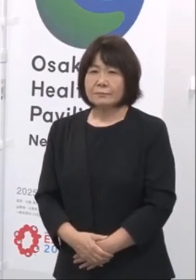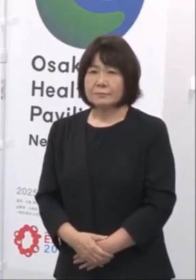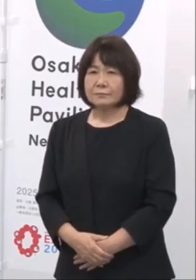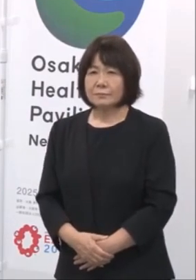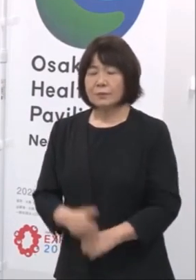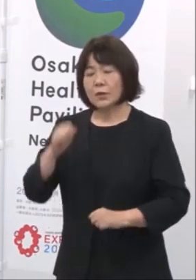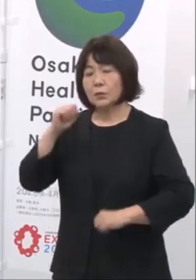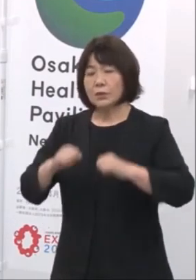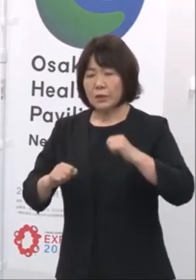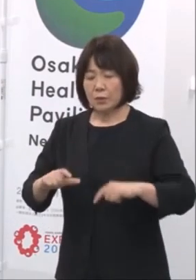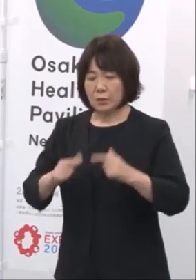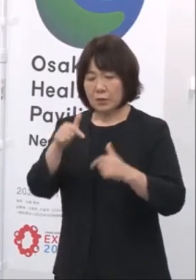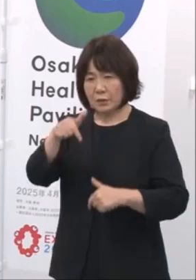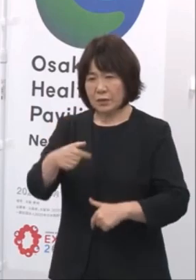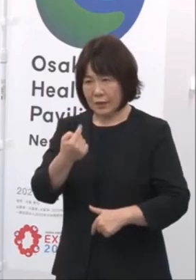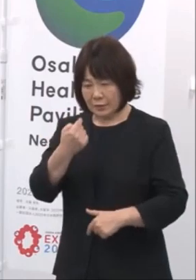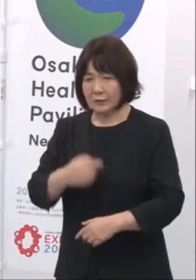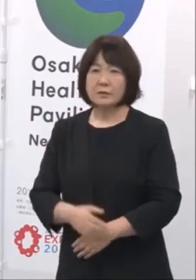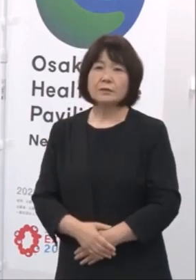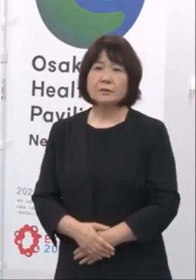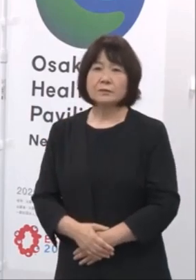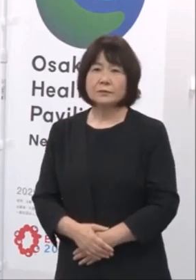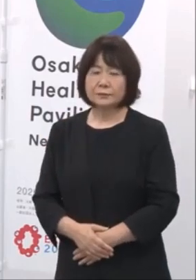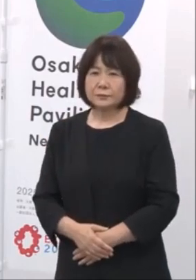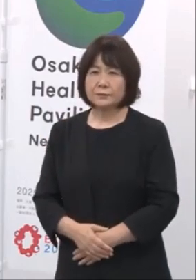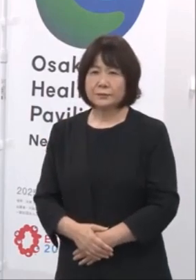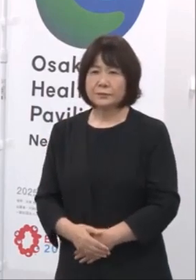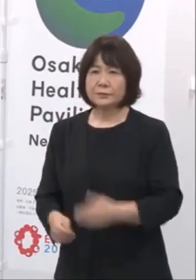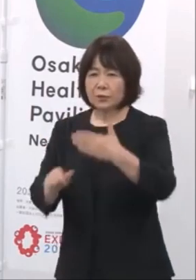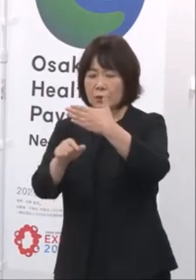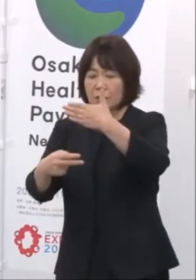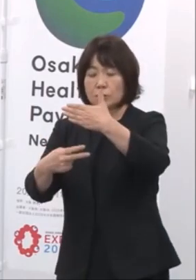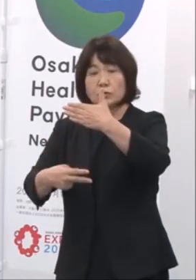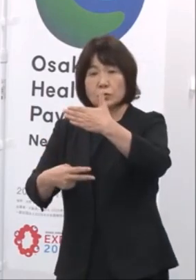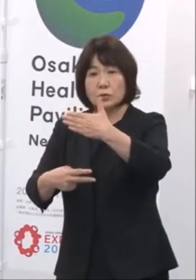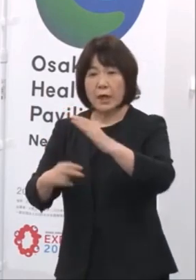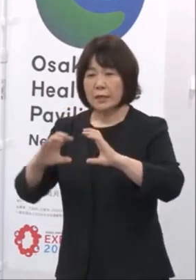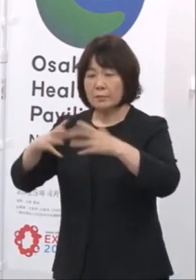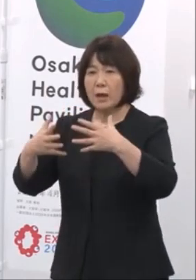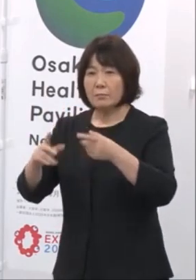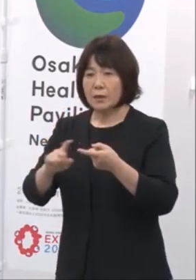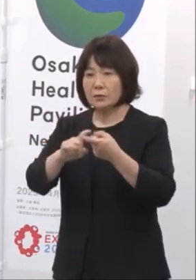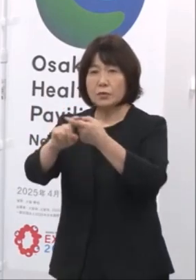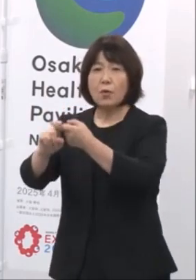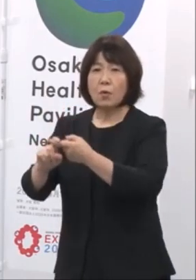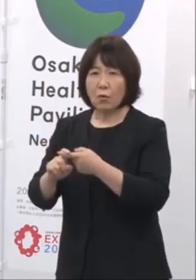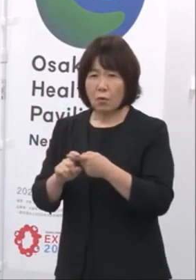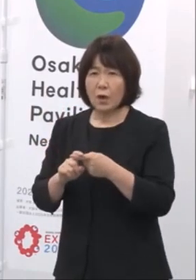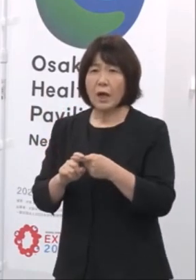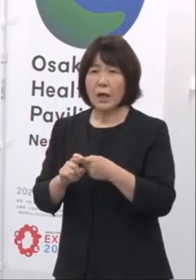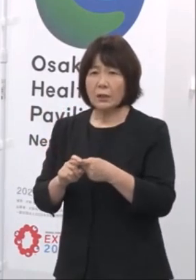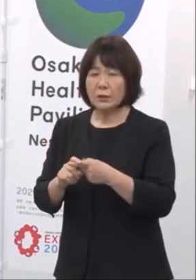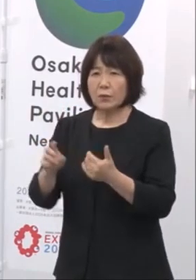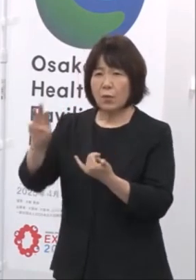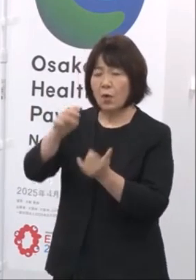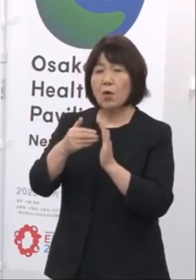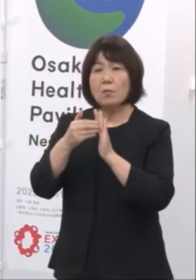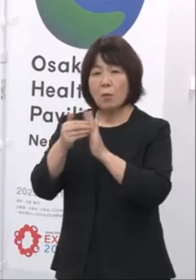フリーの木下です。2日に万博協会が公表しました防災実施計画